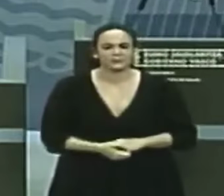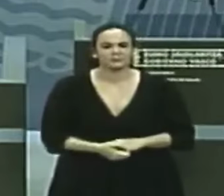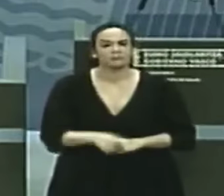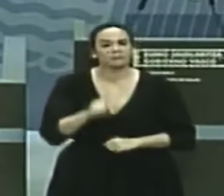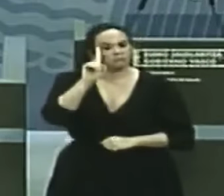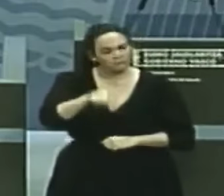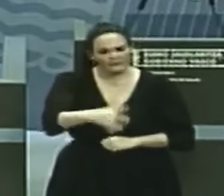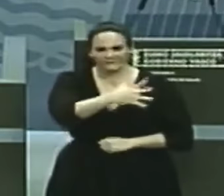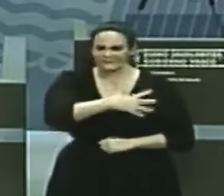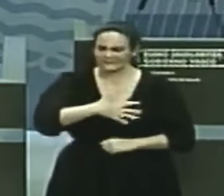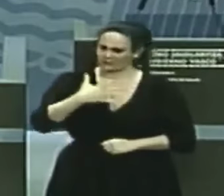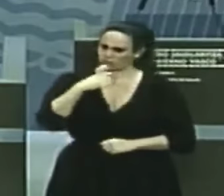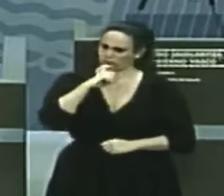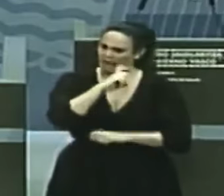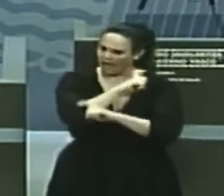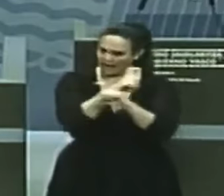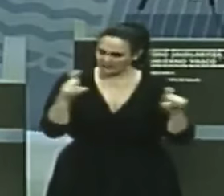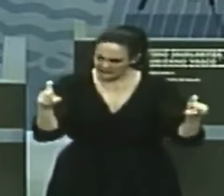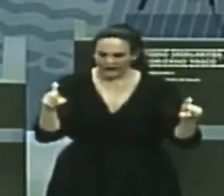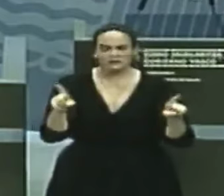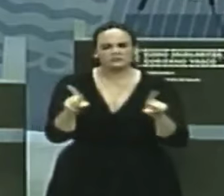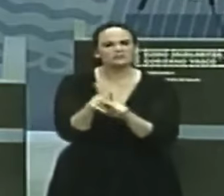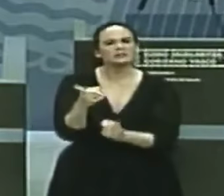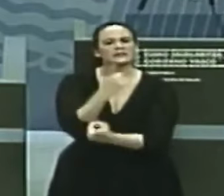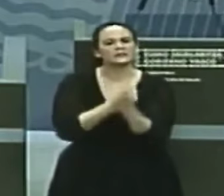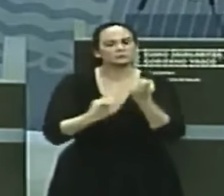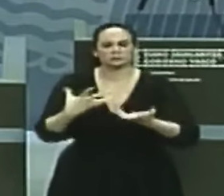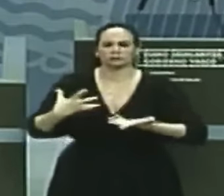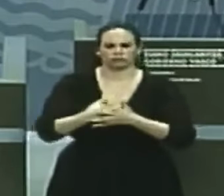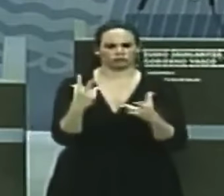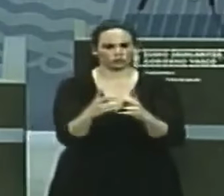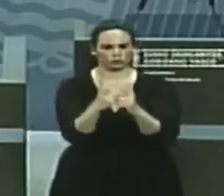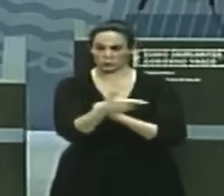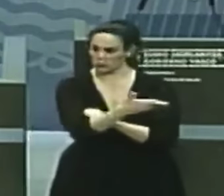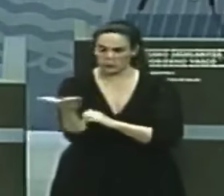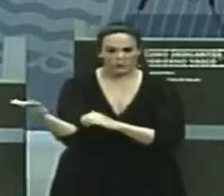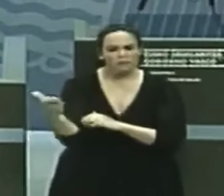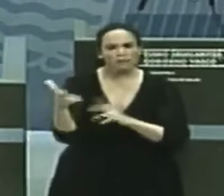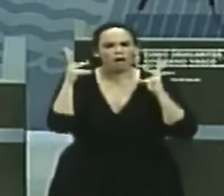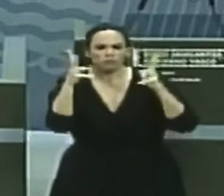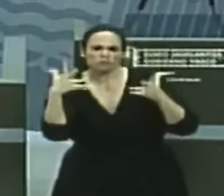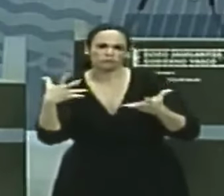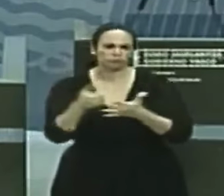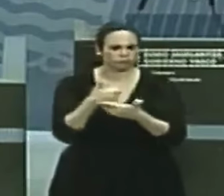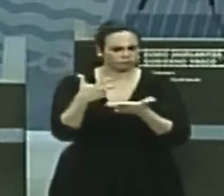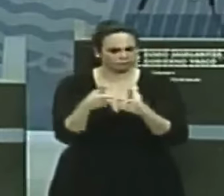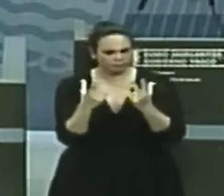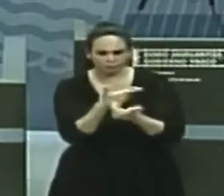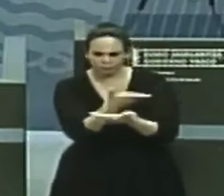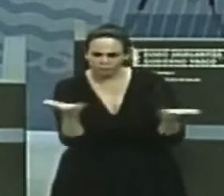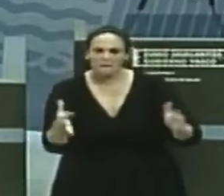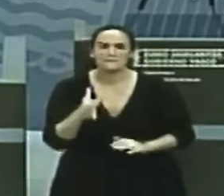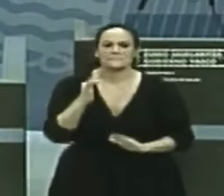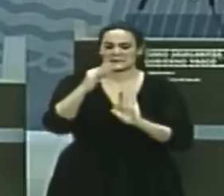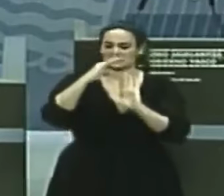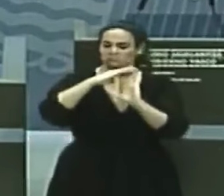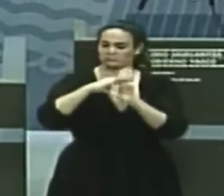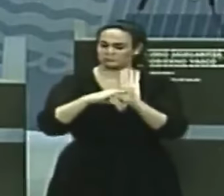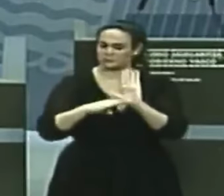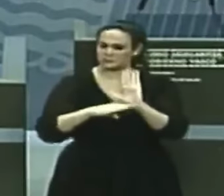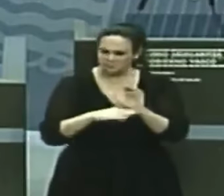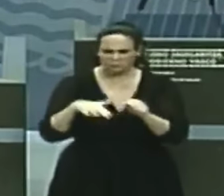quiero recordar que toda la información de utilidad para la ciudadanía y recomendaciones así como las medidas establecidas en los en